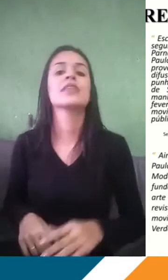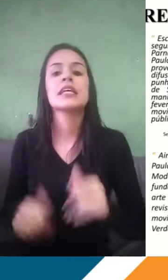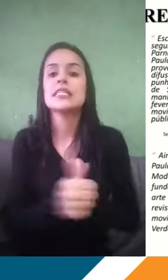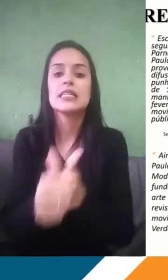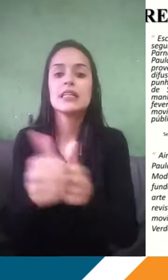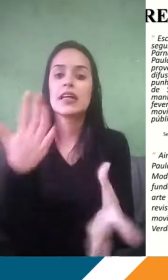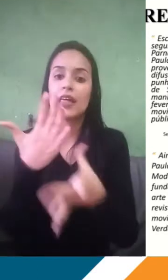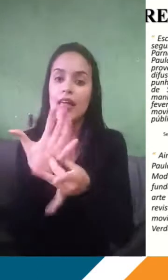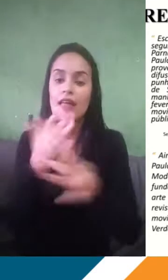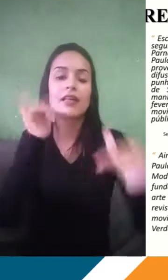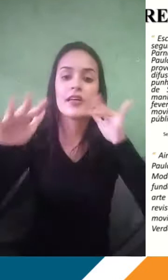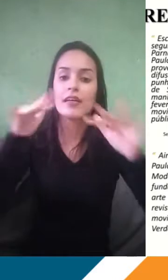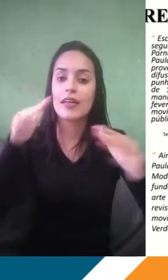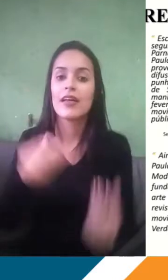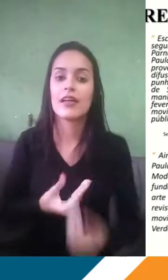do simbolismo.